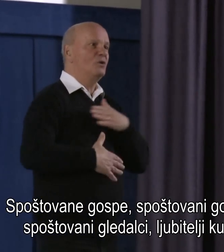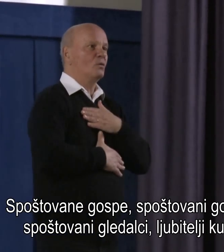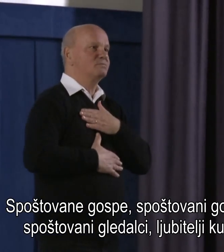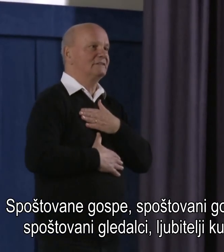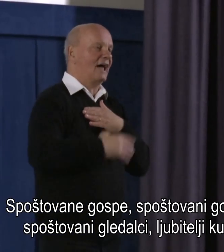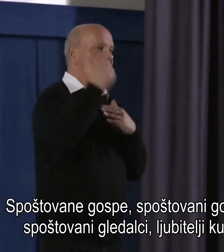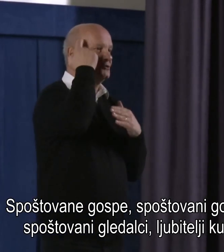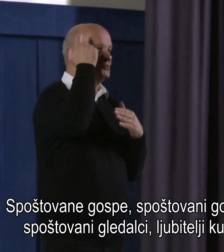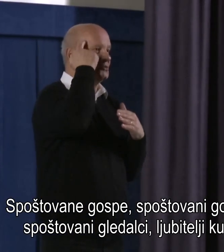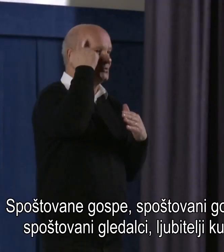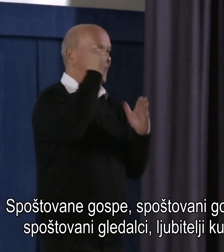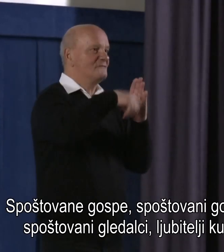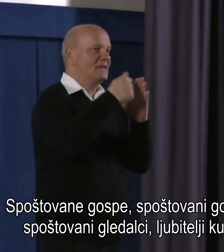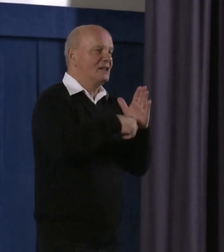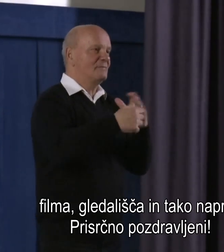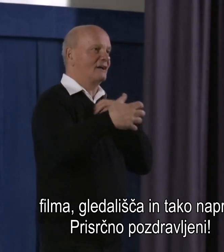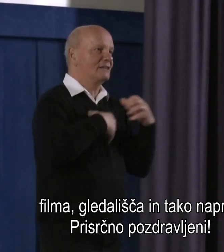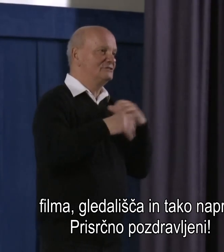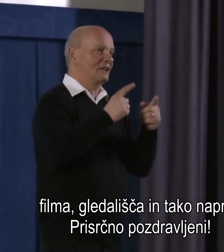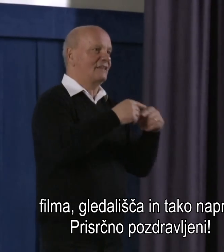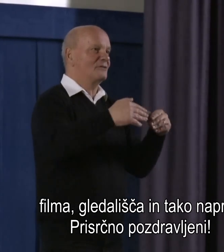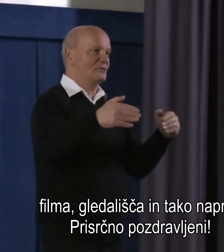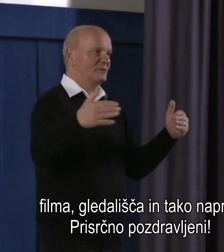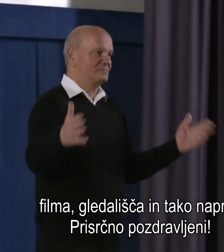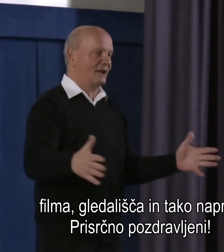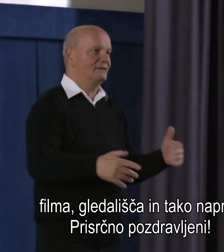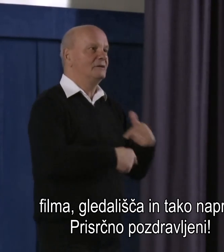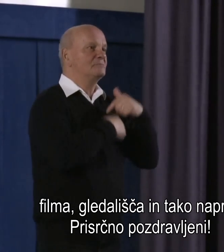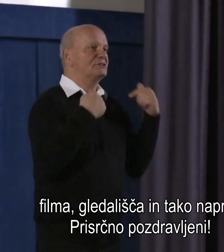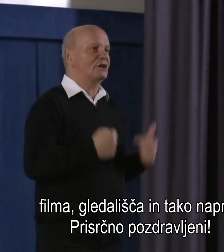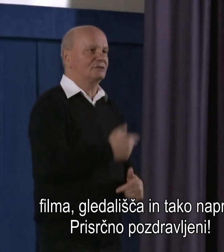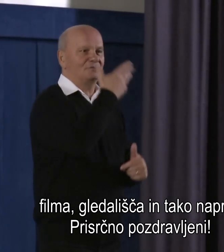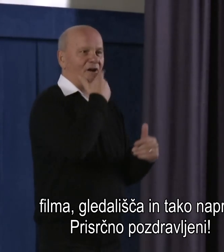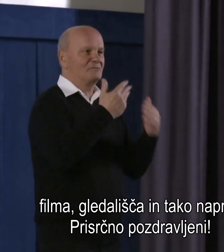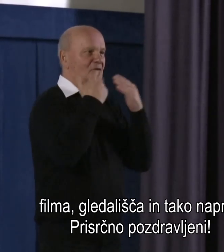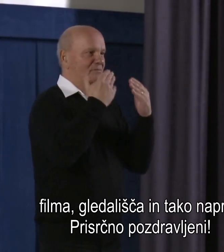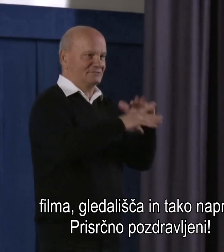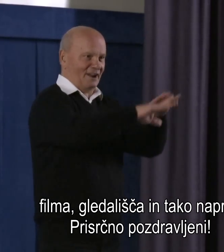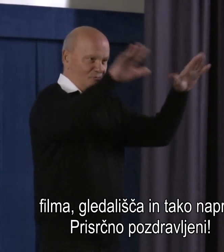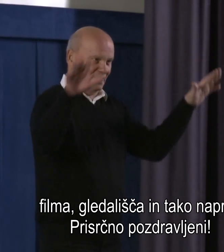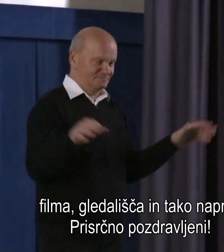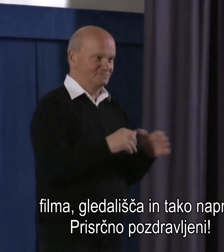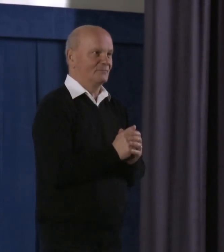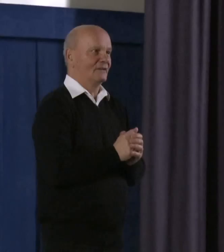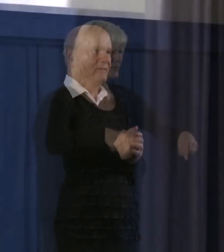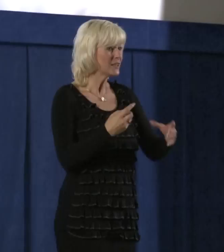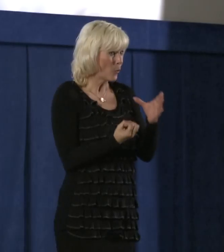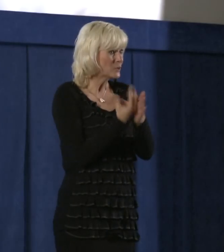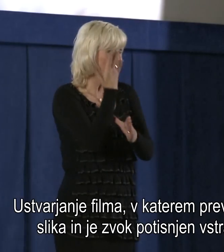spoštovani gledalci, ljubitelji kulture, kulture filma, gledališča in tako naprej, prisrčno pozdravljeni.